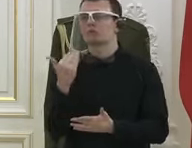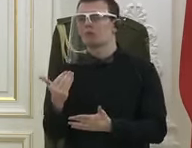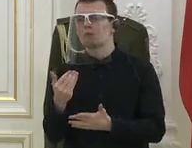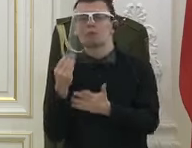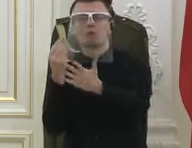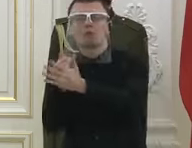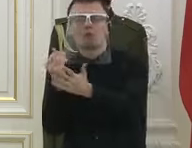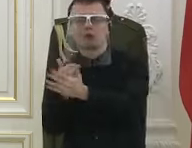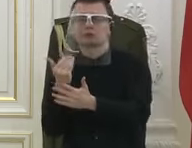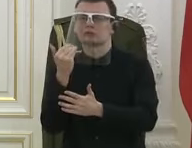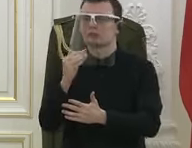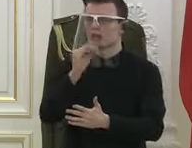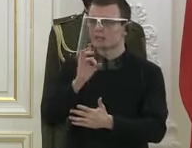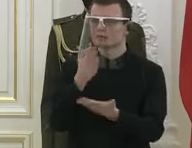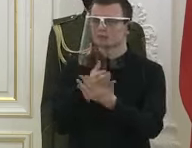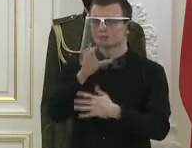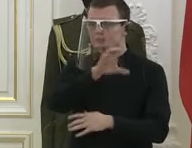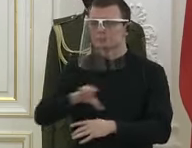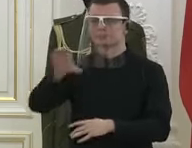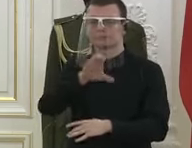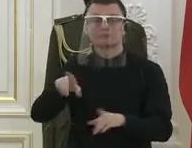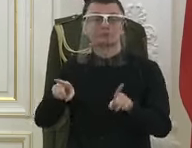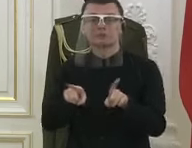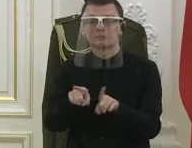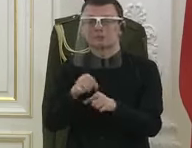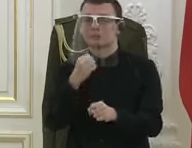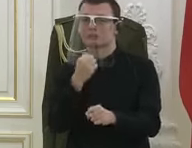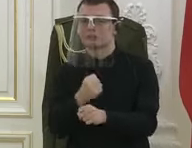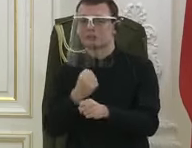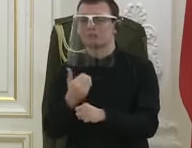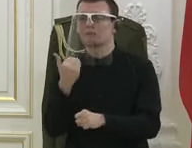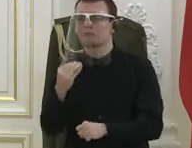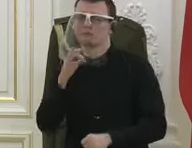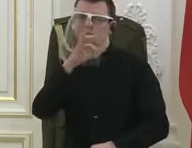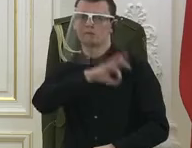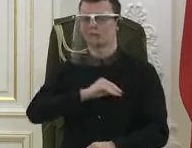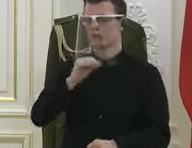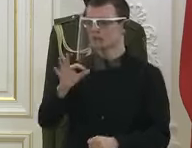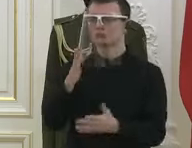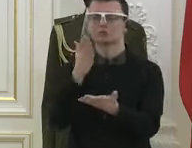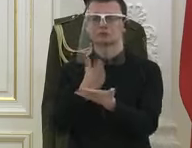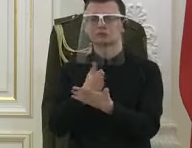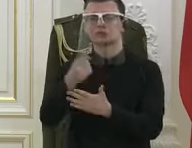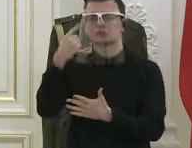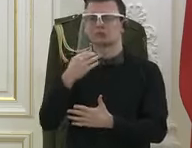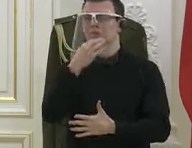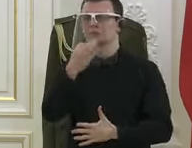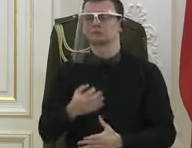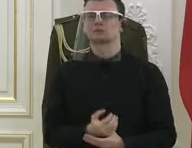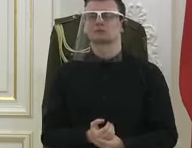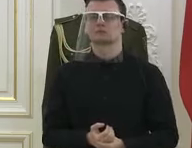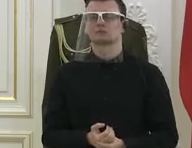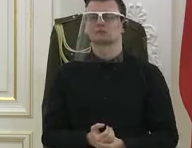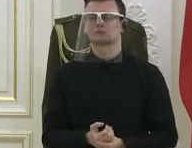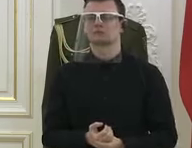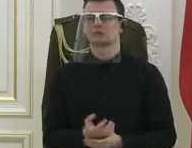którzy odprowadzają podatki i pracują także i na dobrobyt Unii Europejskiej, bo ja chcę bardzo mocno podkreślić, że także wszystko to, co realizujemy w Polsce i